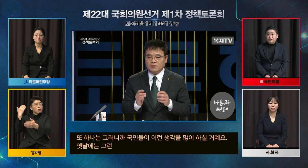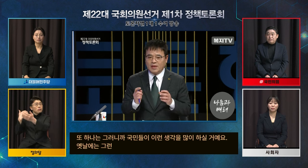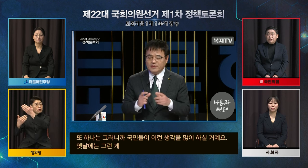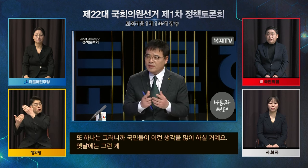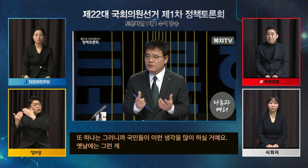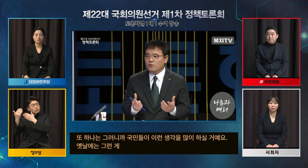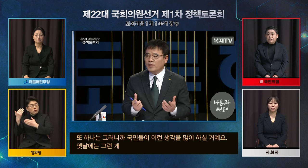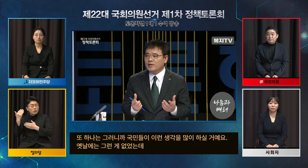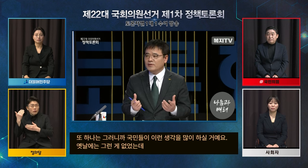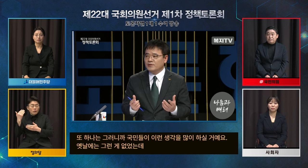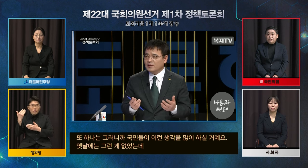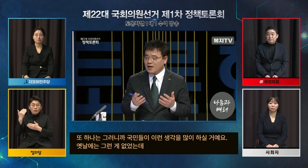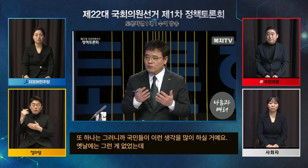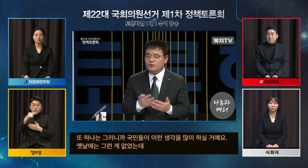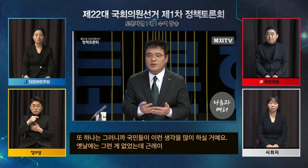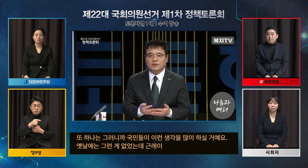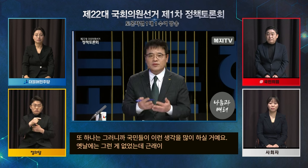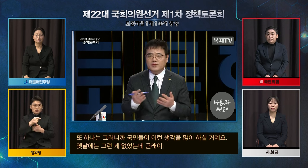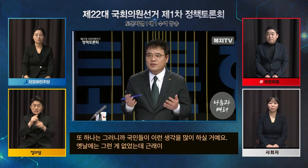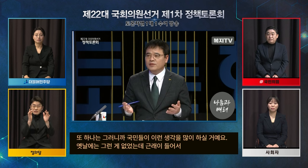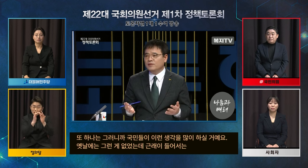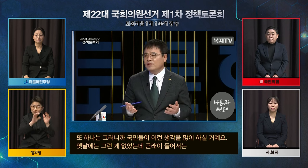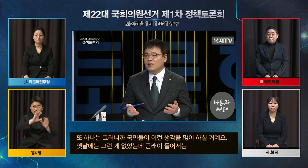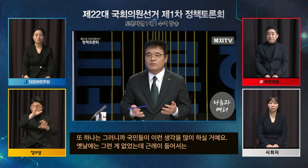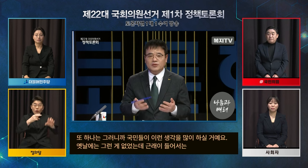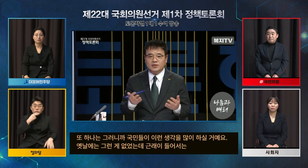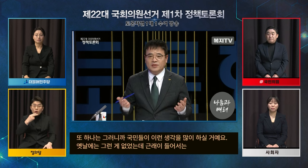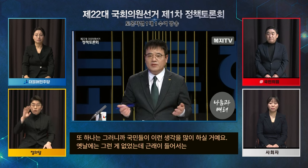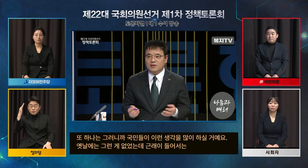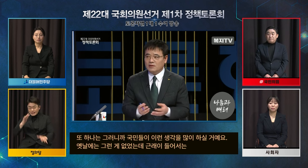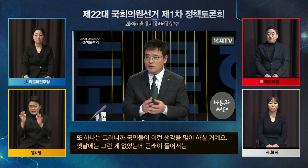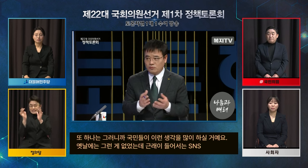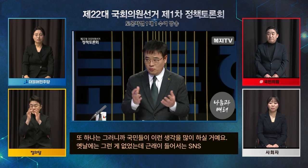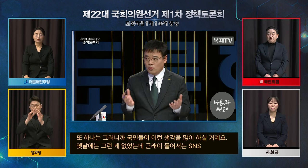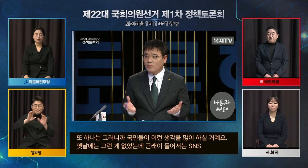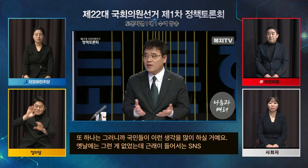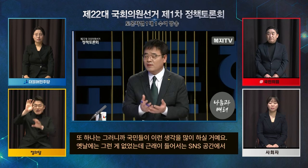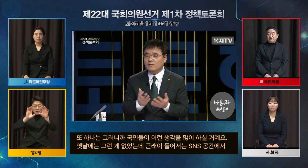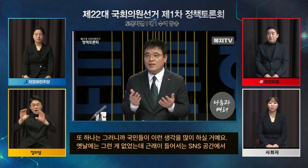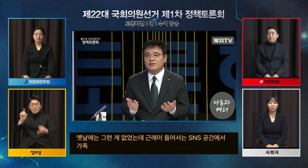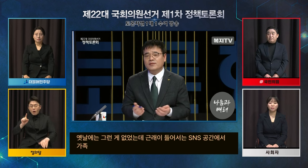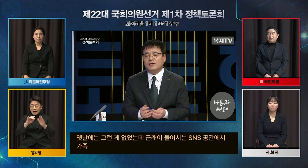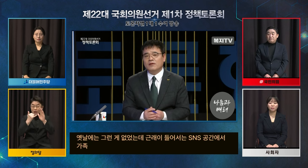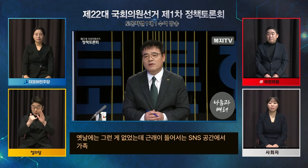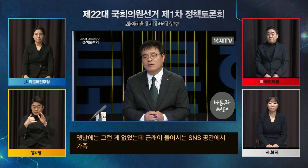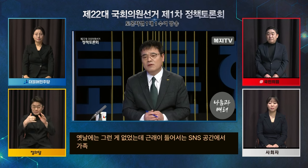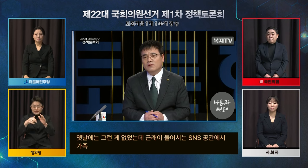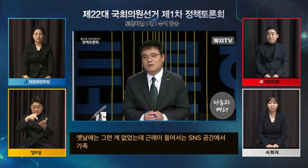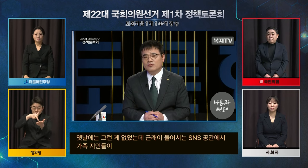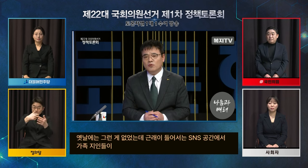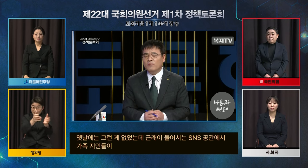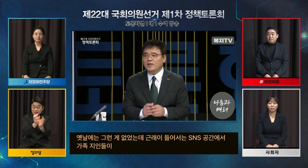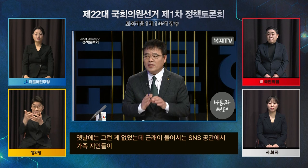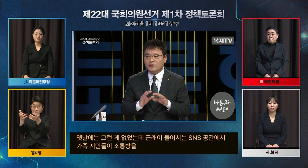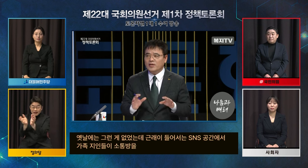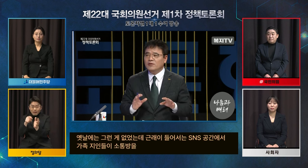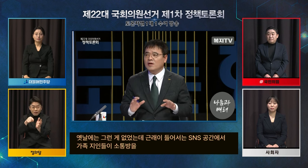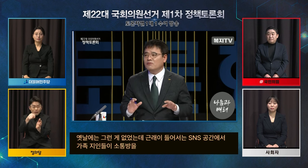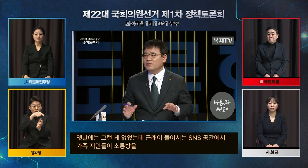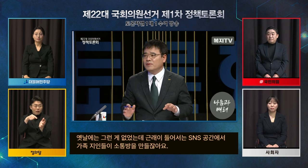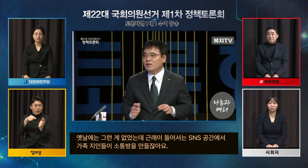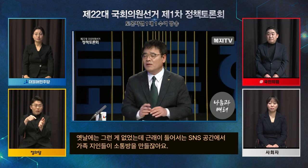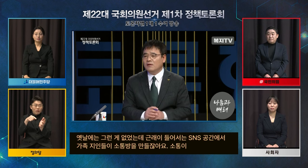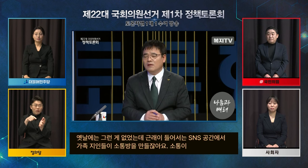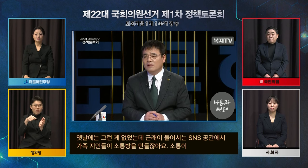들어서는 SNS 공간에서 이제 가족들이든 친지들이든 아니면 지인들이 소통방 같은 걸 만드시잖아요. 그 소통방이 계속